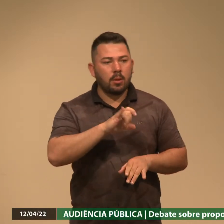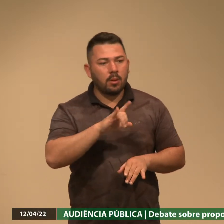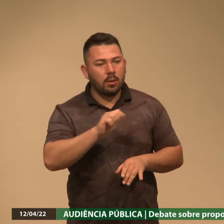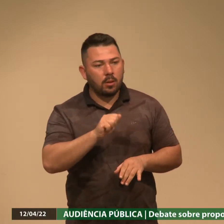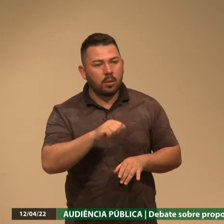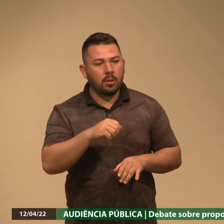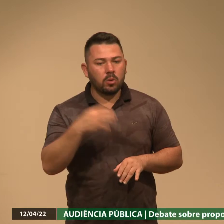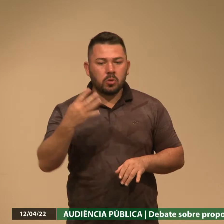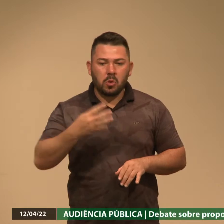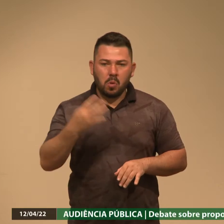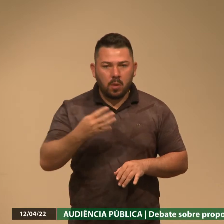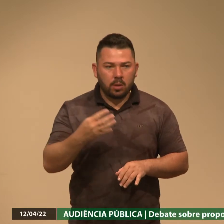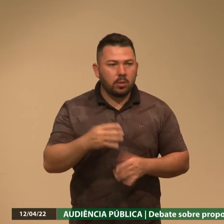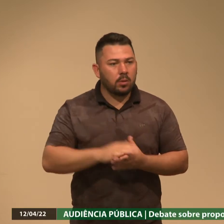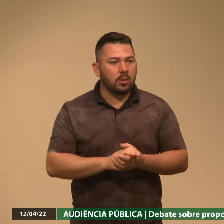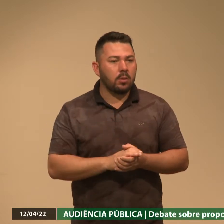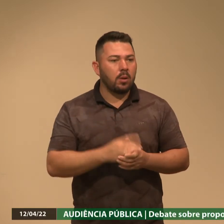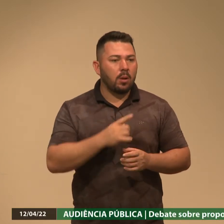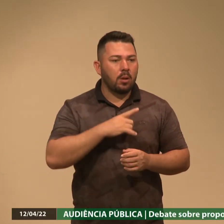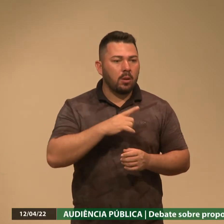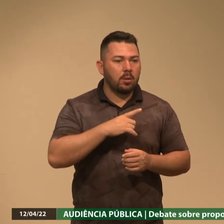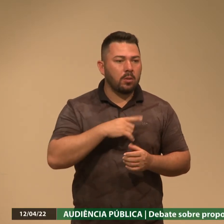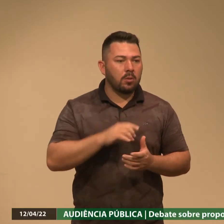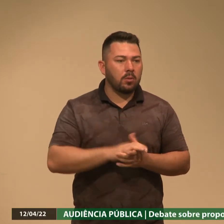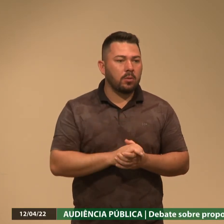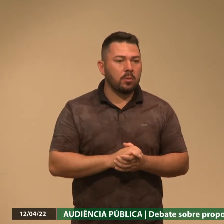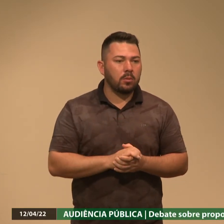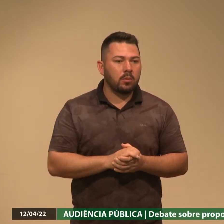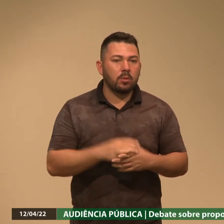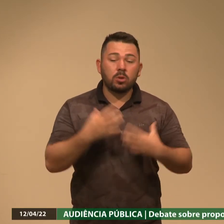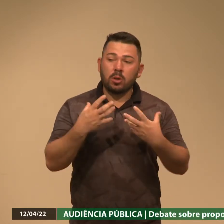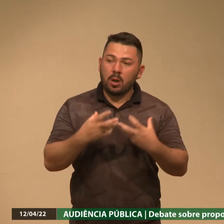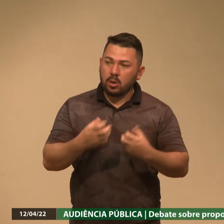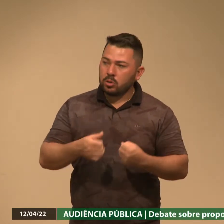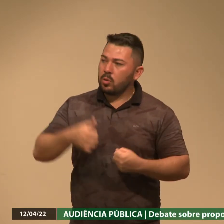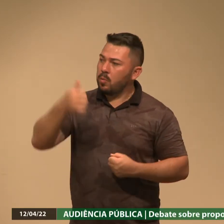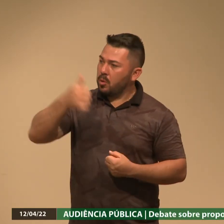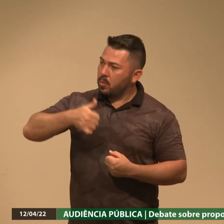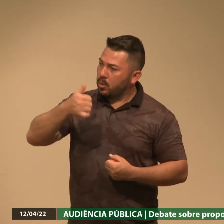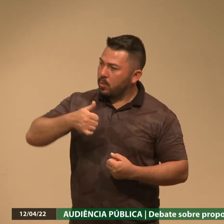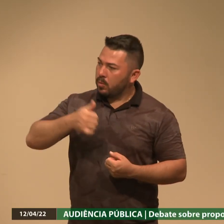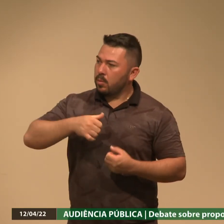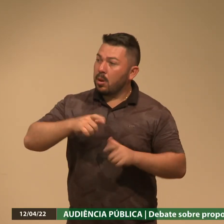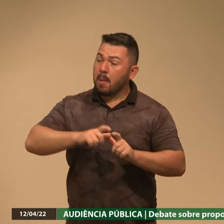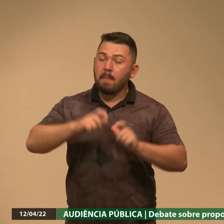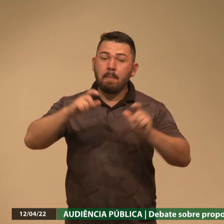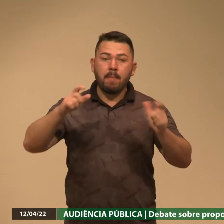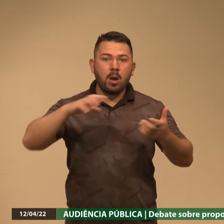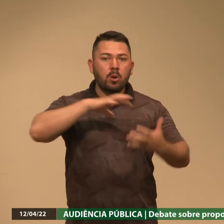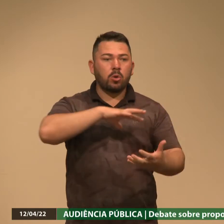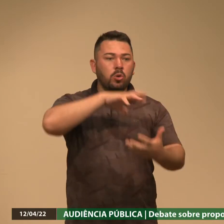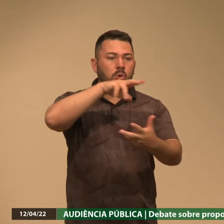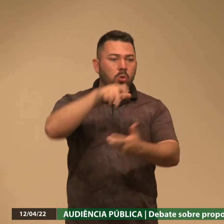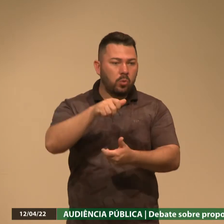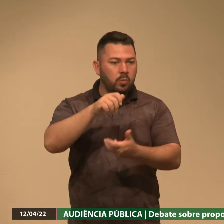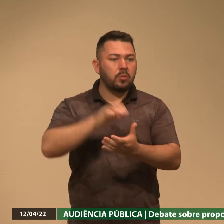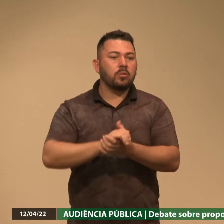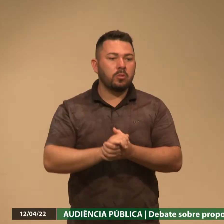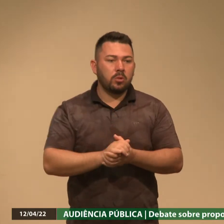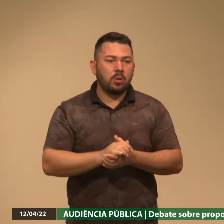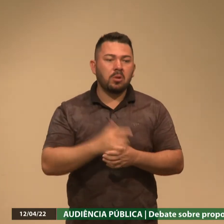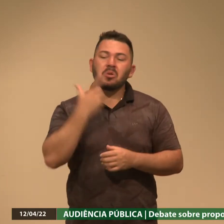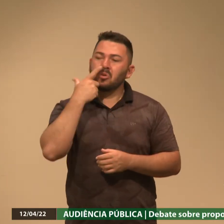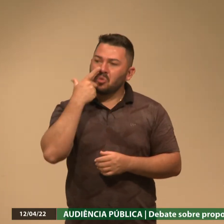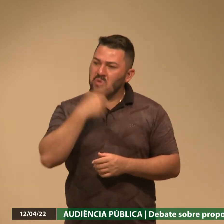em 4º lugar né agora nós temos a árdua missão de assumir o primeiro lugar de ser a maior festa de tiro do mundo e nós temos capacidade